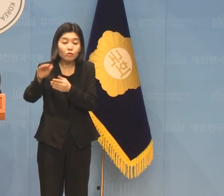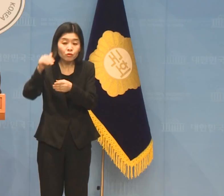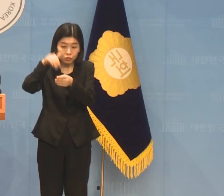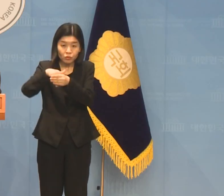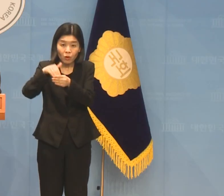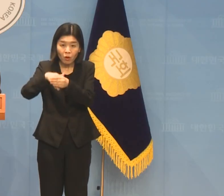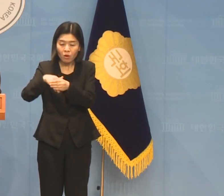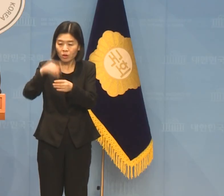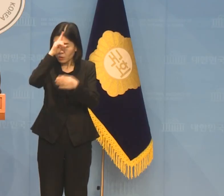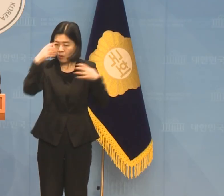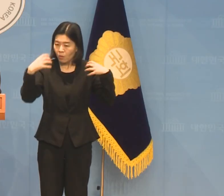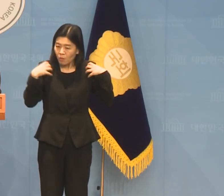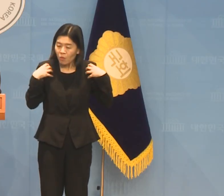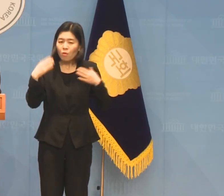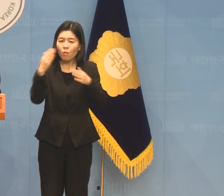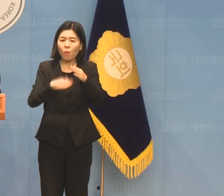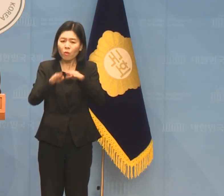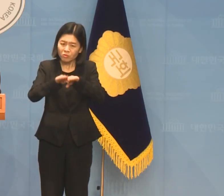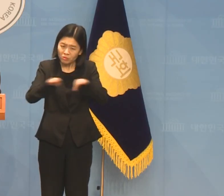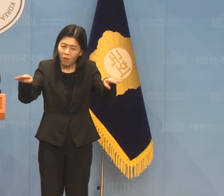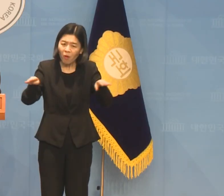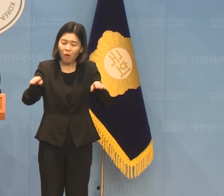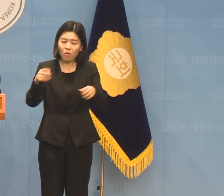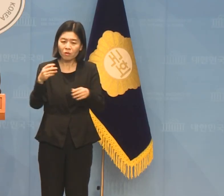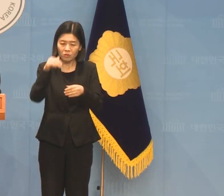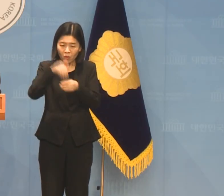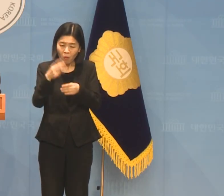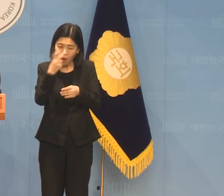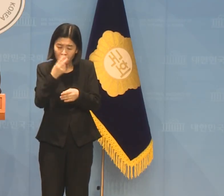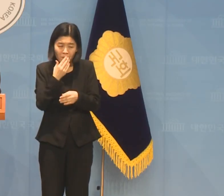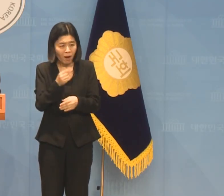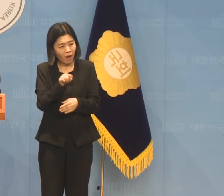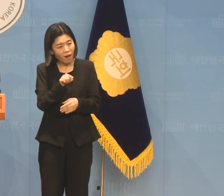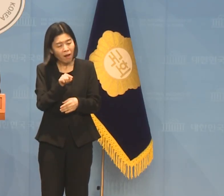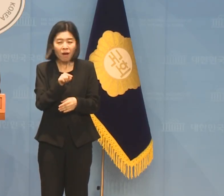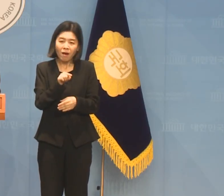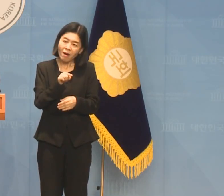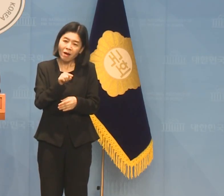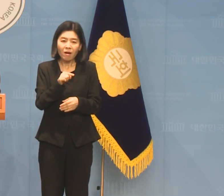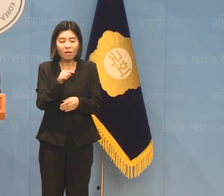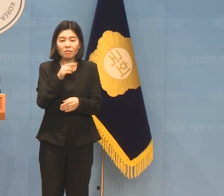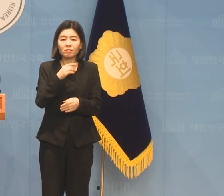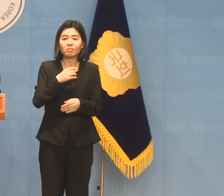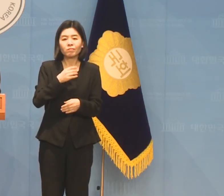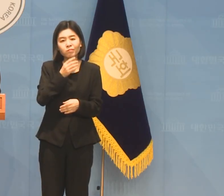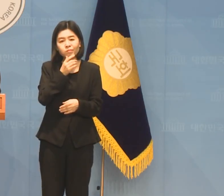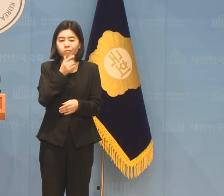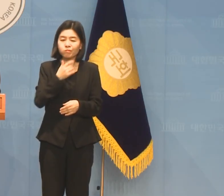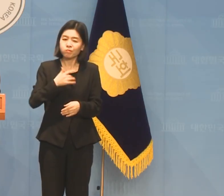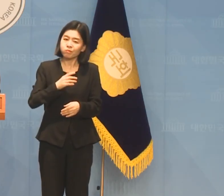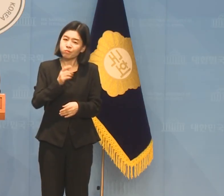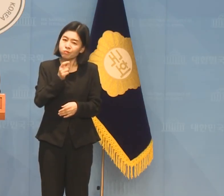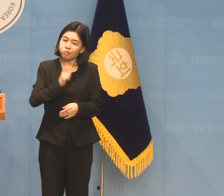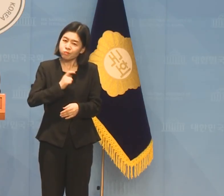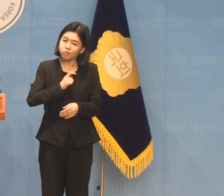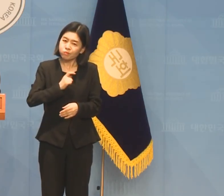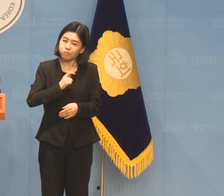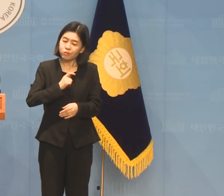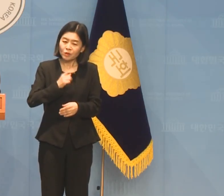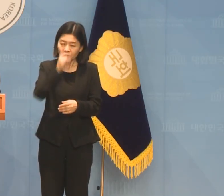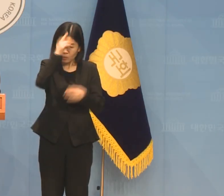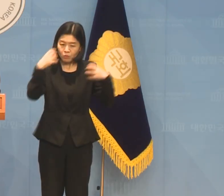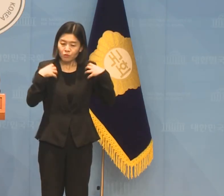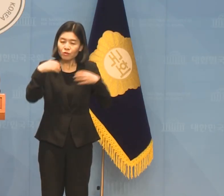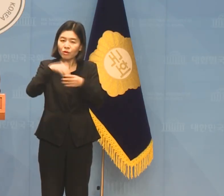것으로 기대하기도 어렵습니다. 정부의 선거관리 자체가 의심의 대상이 될